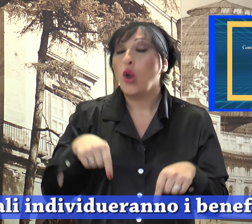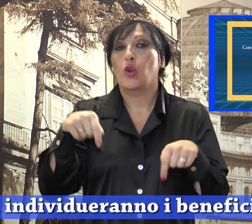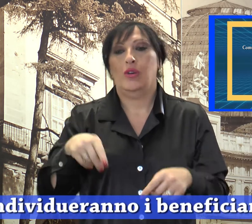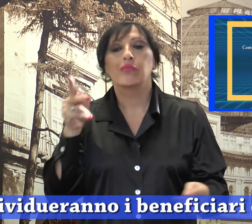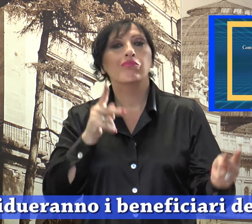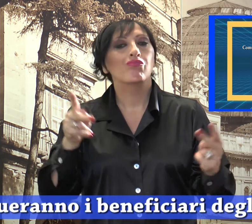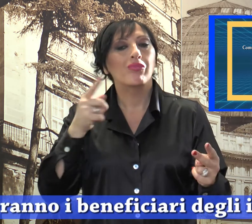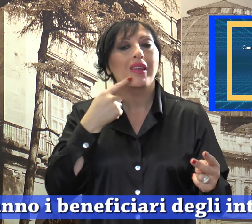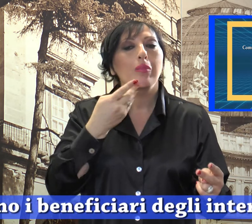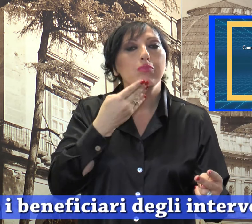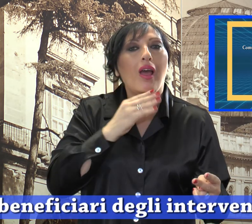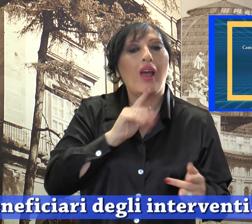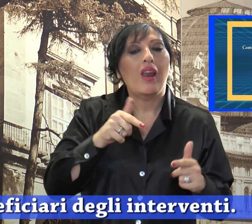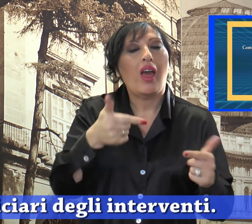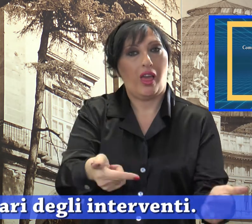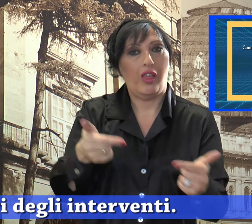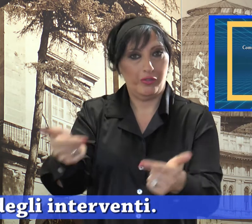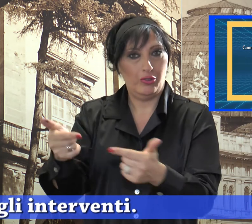i beneficiari degli interventi.